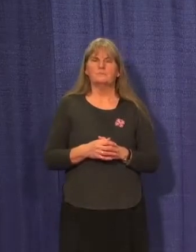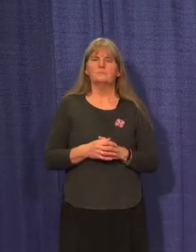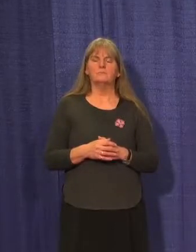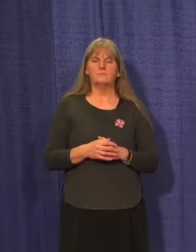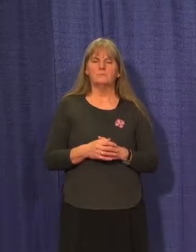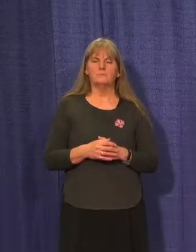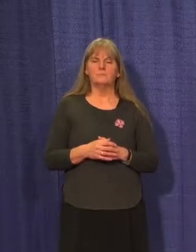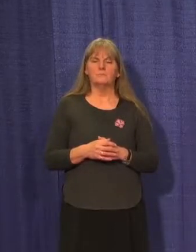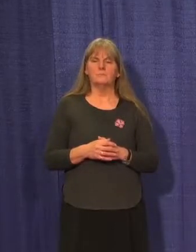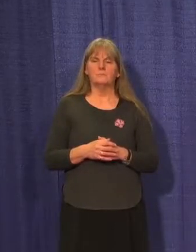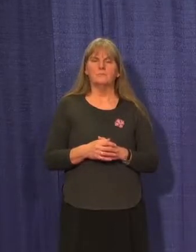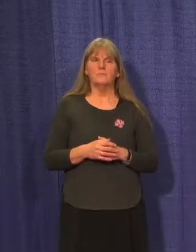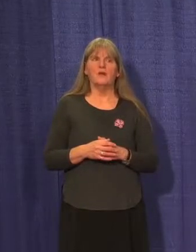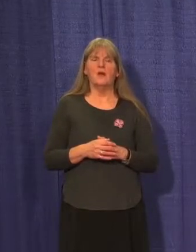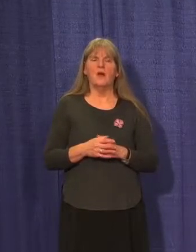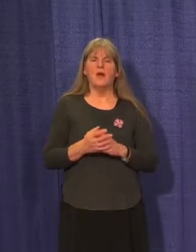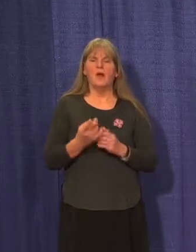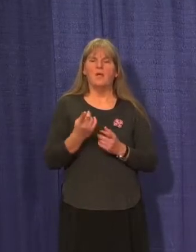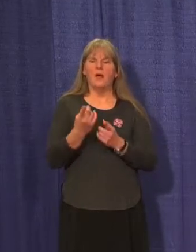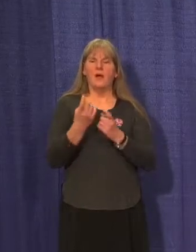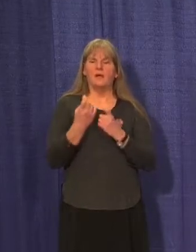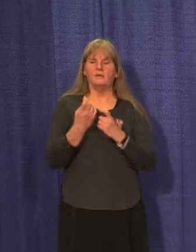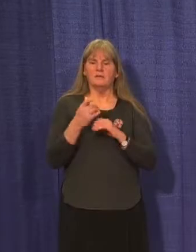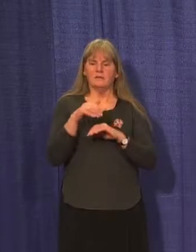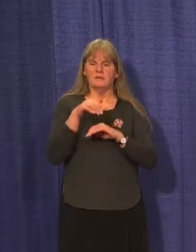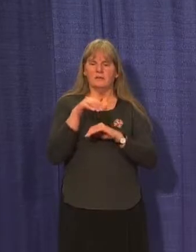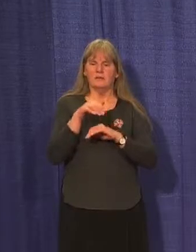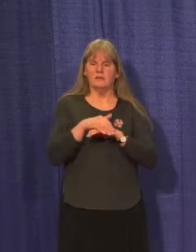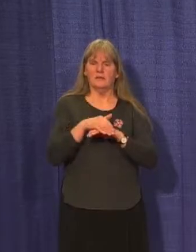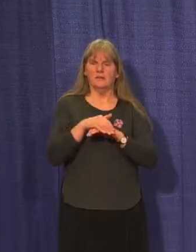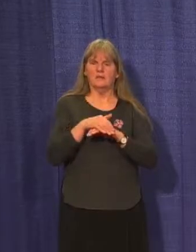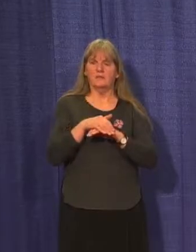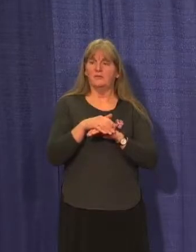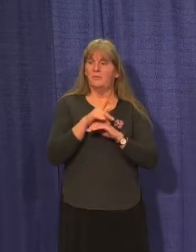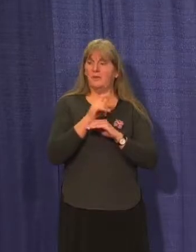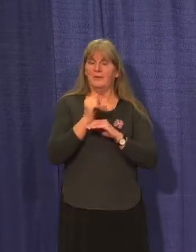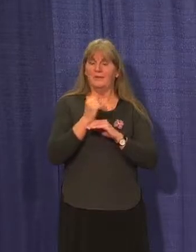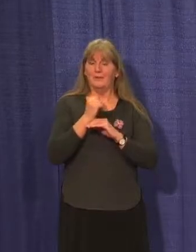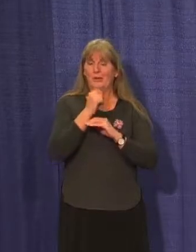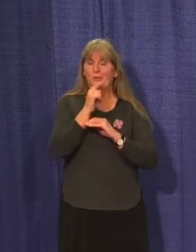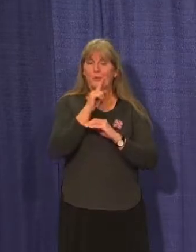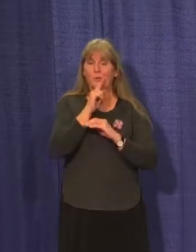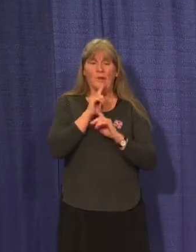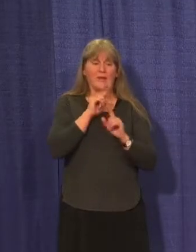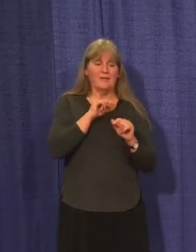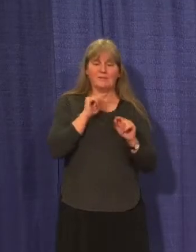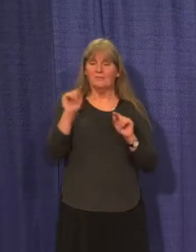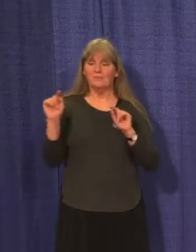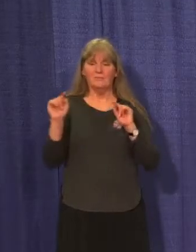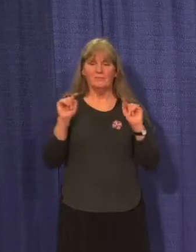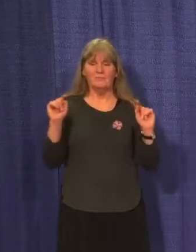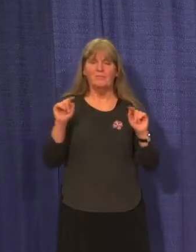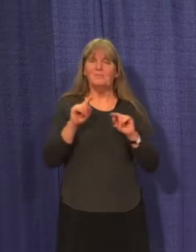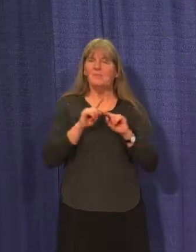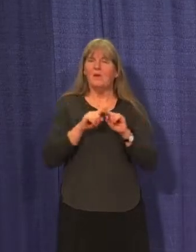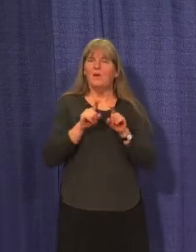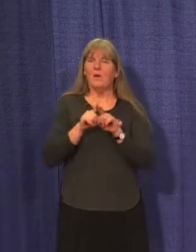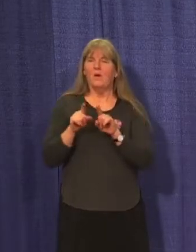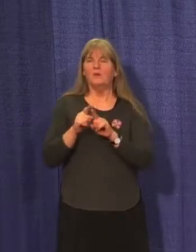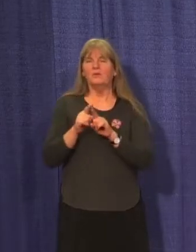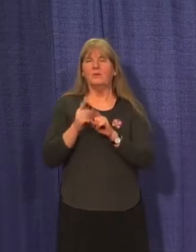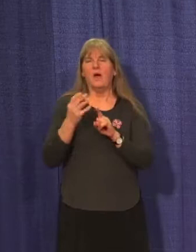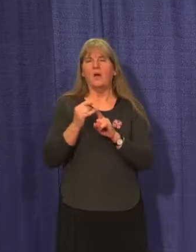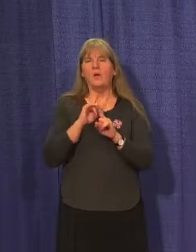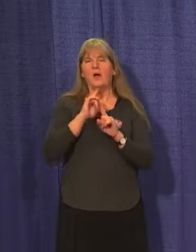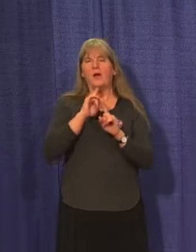So, I'll ask in English because I don't know who between the Minister or Dr. Hanley will be able to answer, but I would also like a